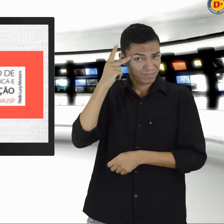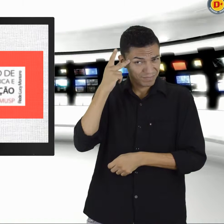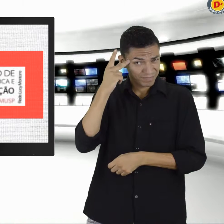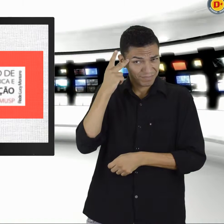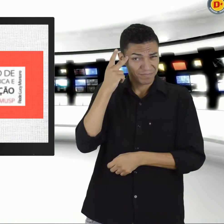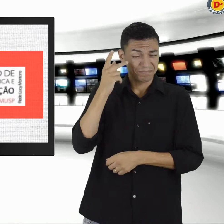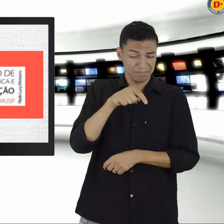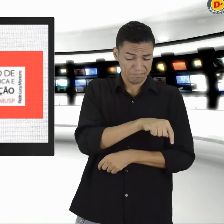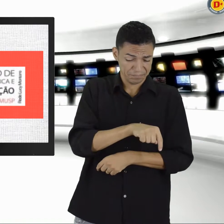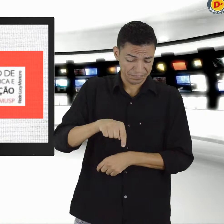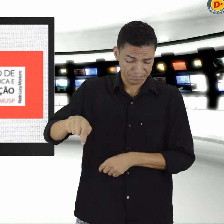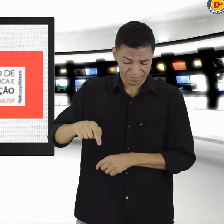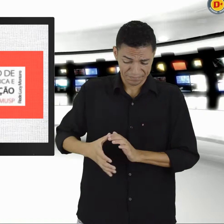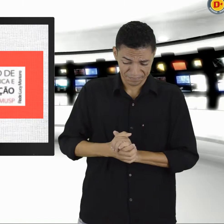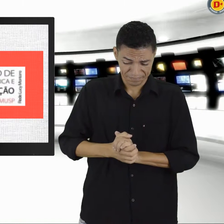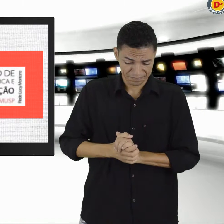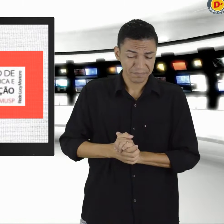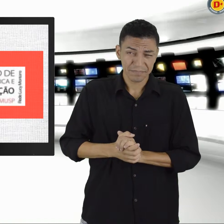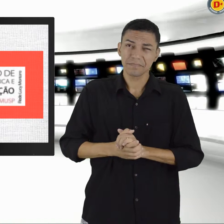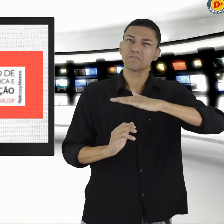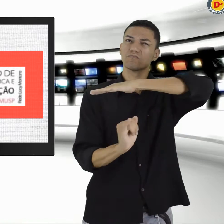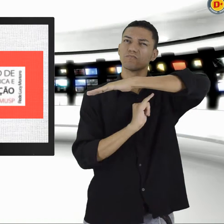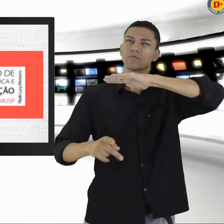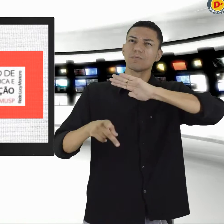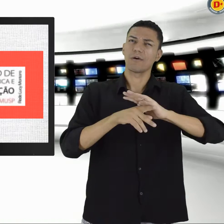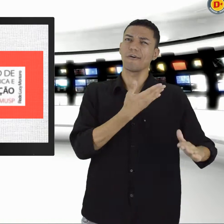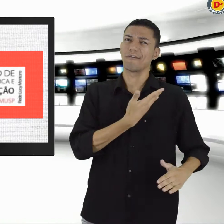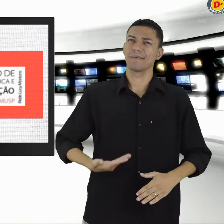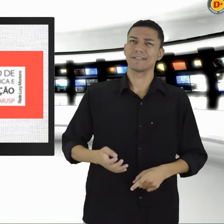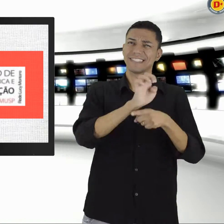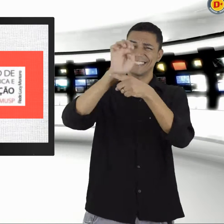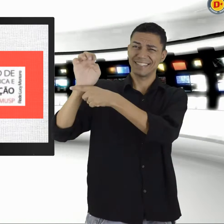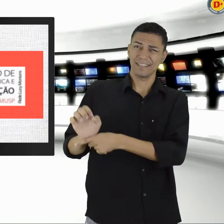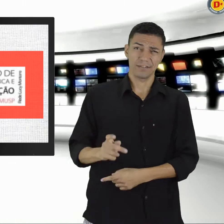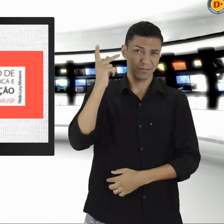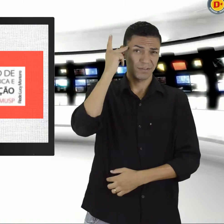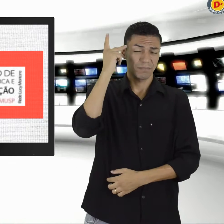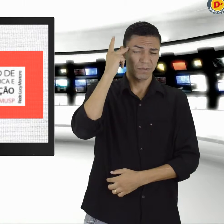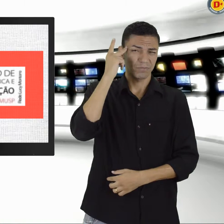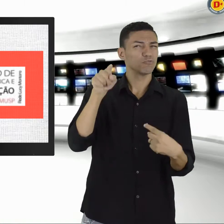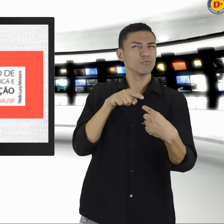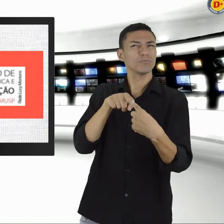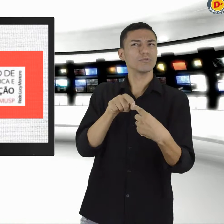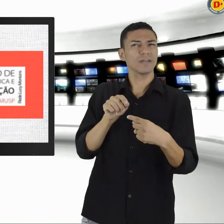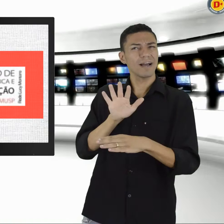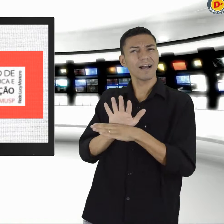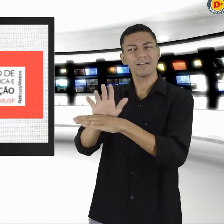INREA-HC-FMUSP, é uma entidade do governo do Estado, cujo objetivo é servir as pessoas com deficiência física,